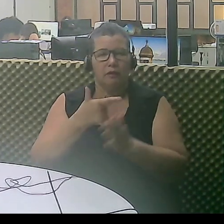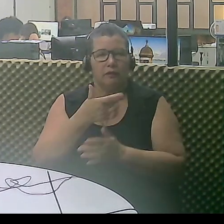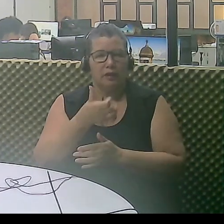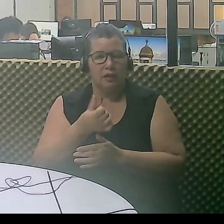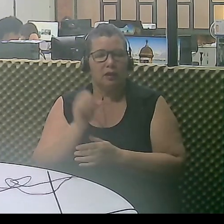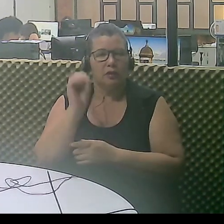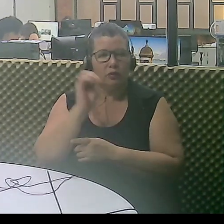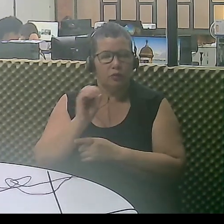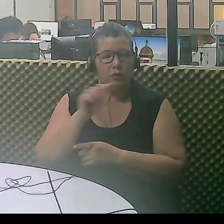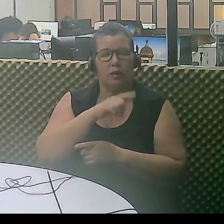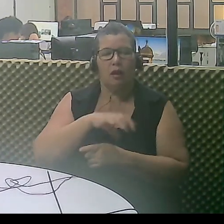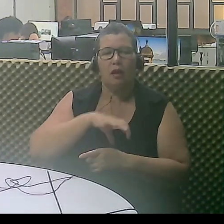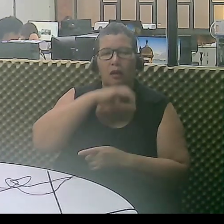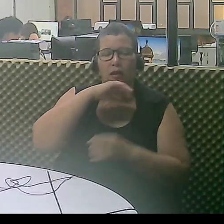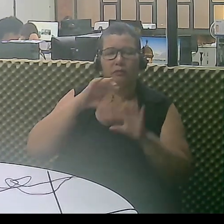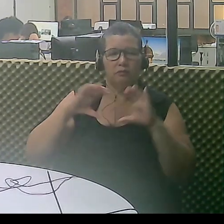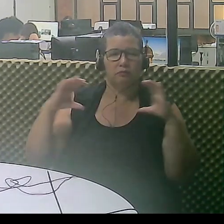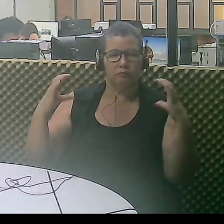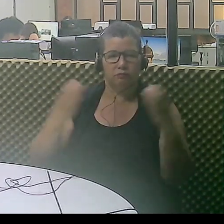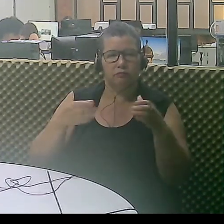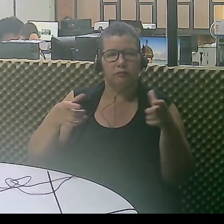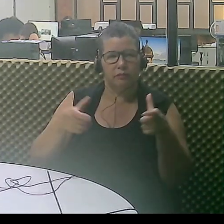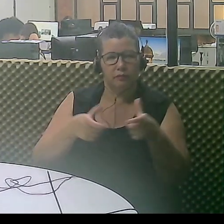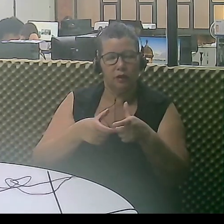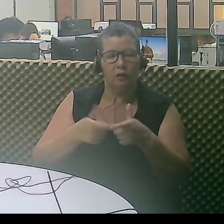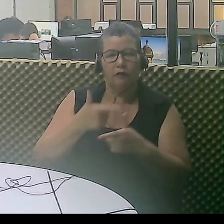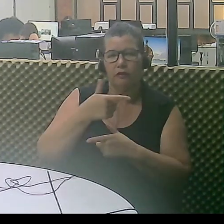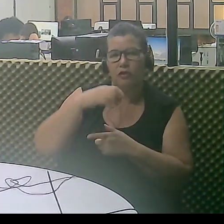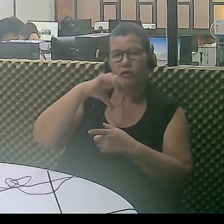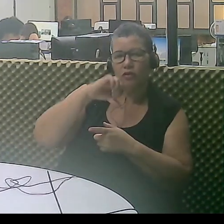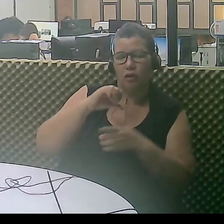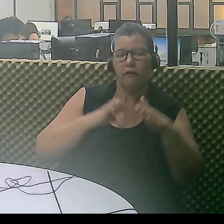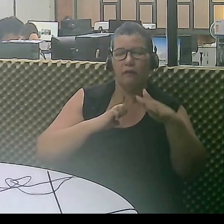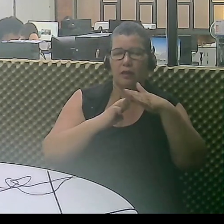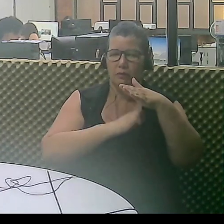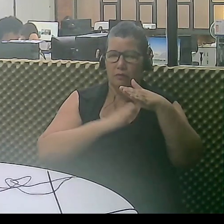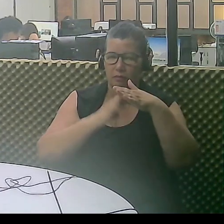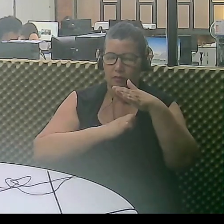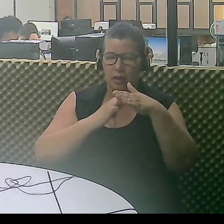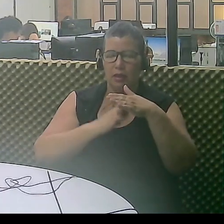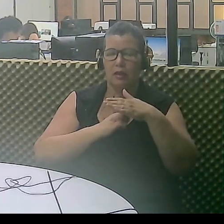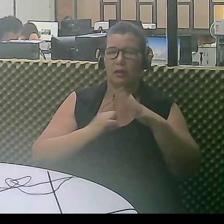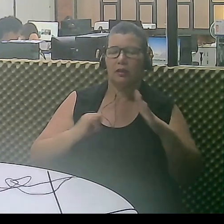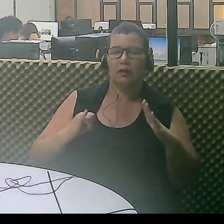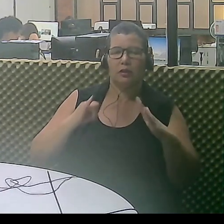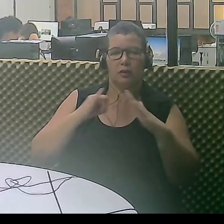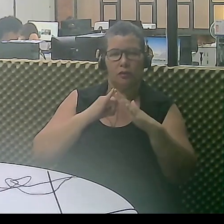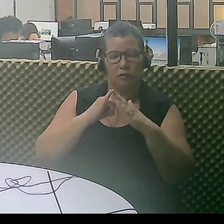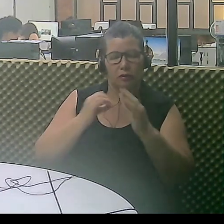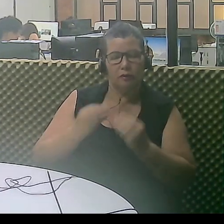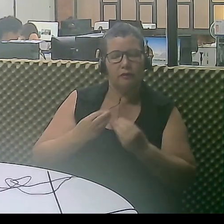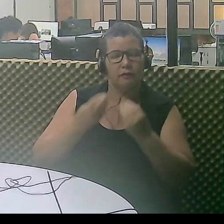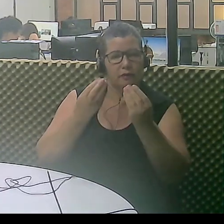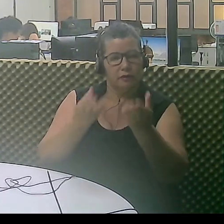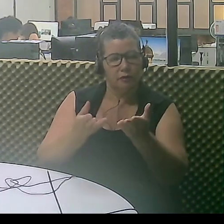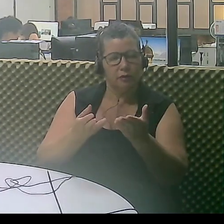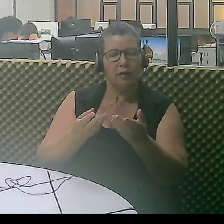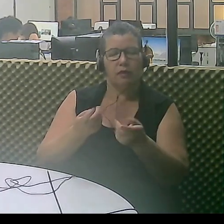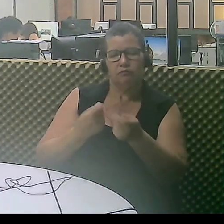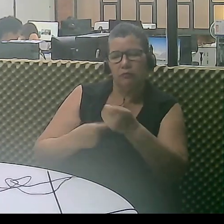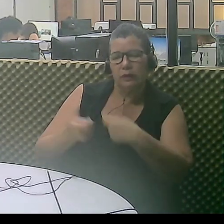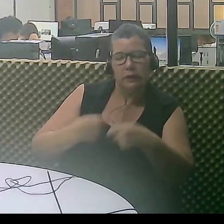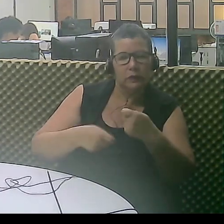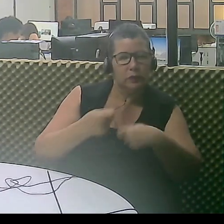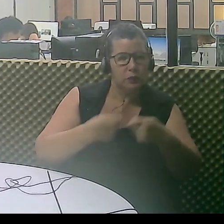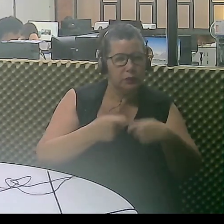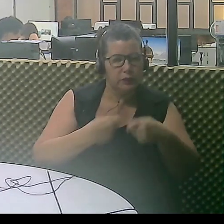outubro na Arena Sabiazinho. Ao todo, 29 empresas e instituições oferecerão condições especiais de